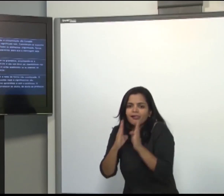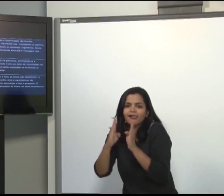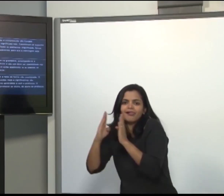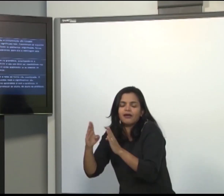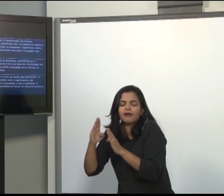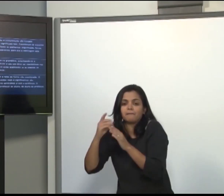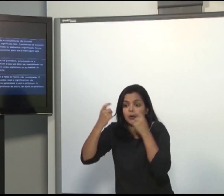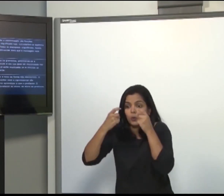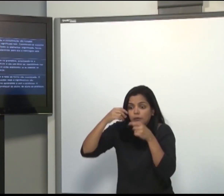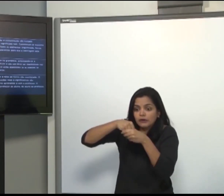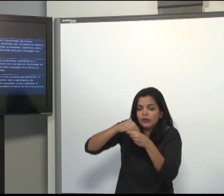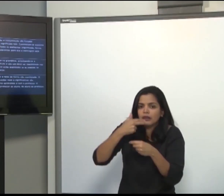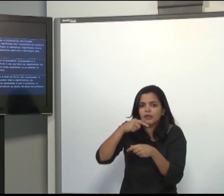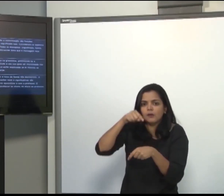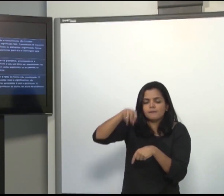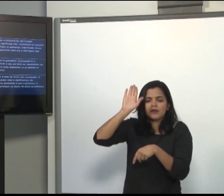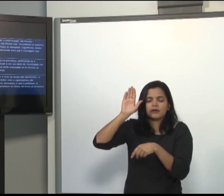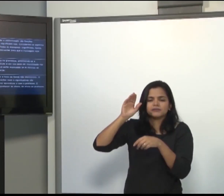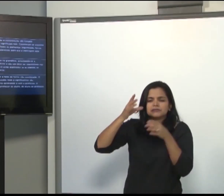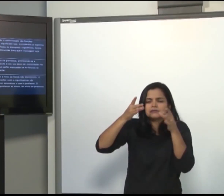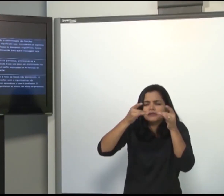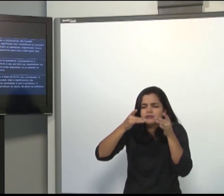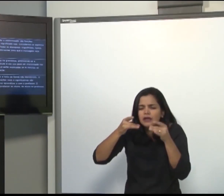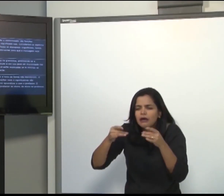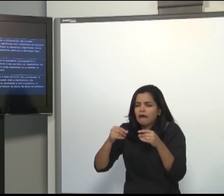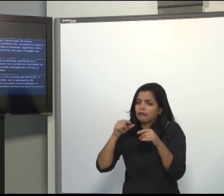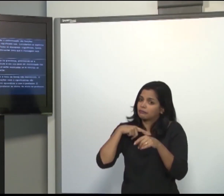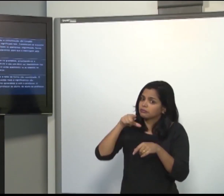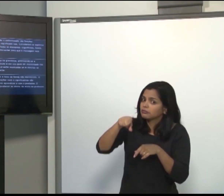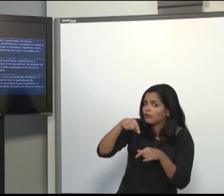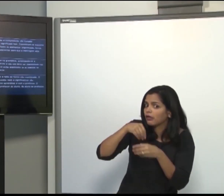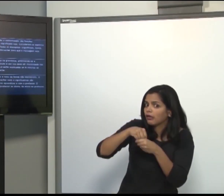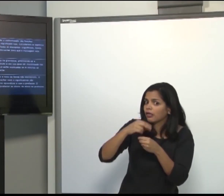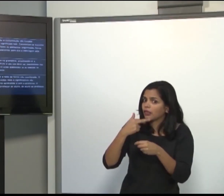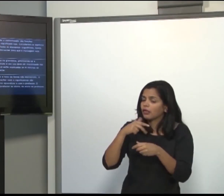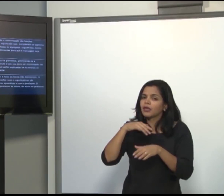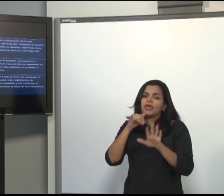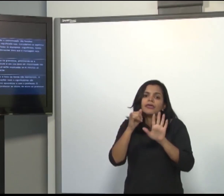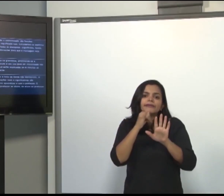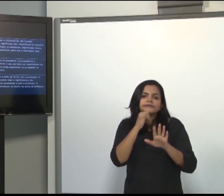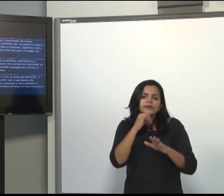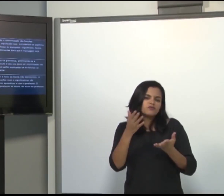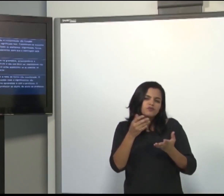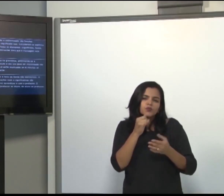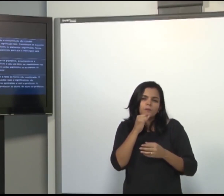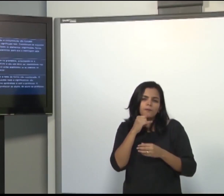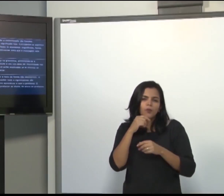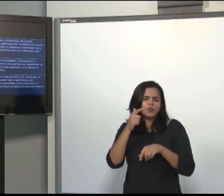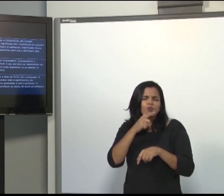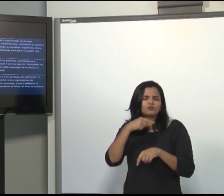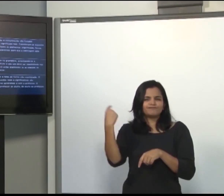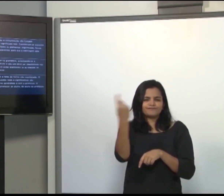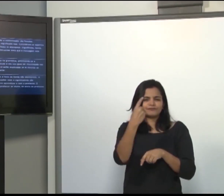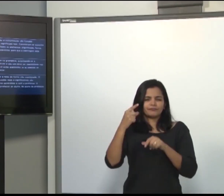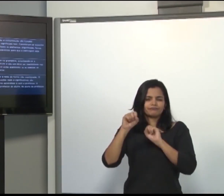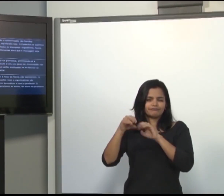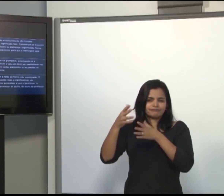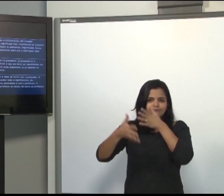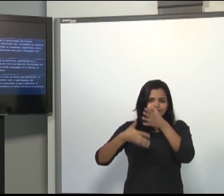utilizada. Temos também a forma, o jeito de repassar esses conteúdos,